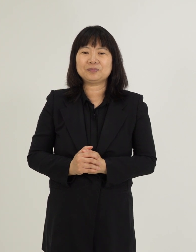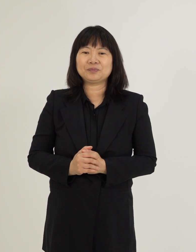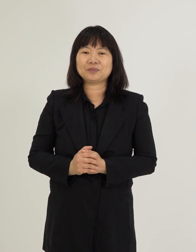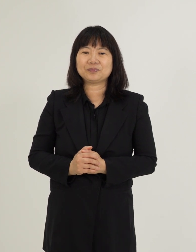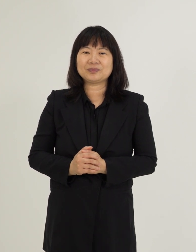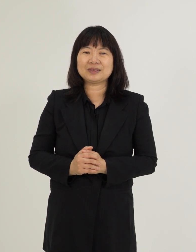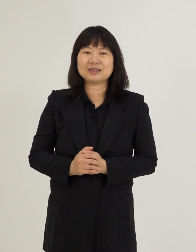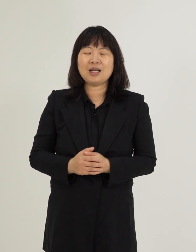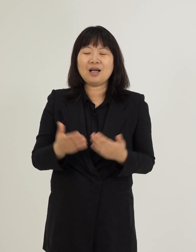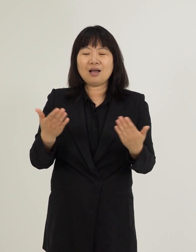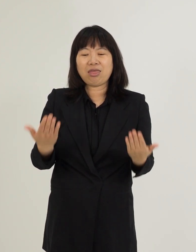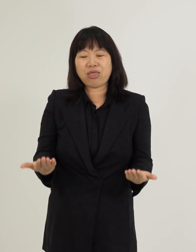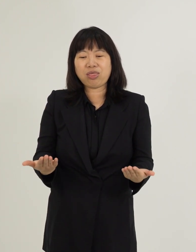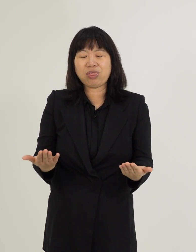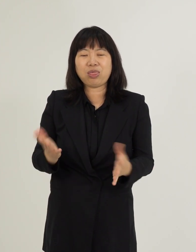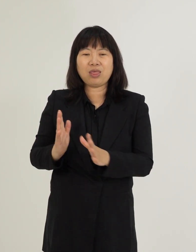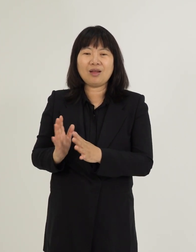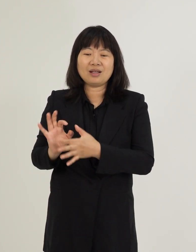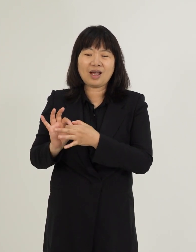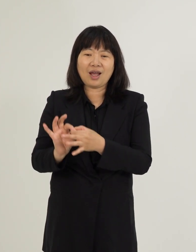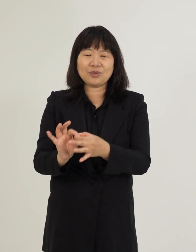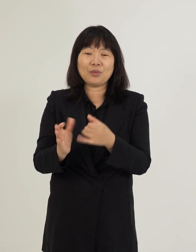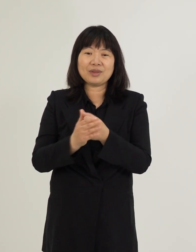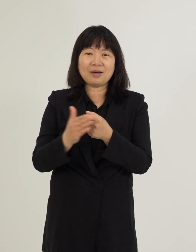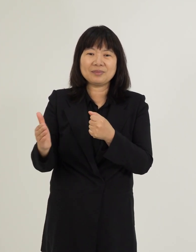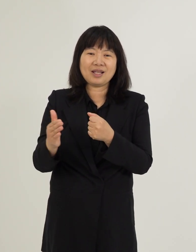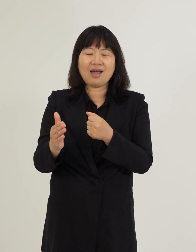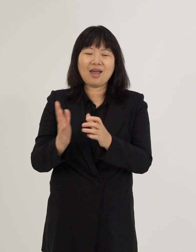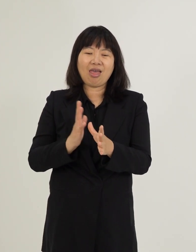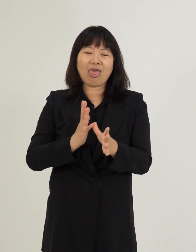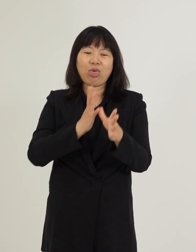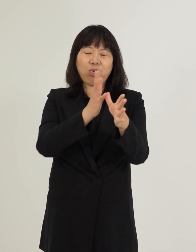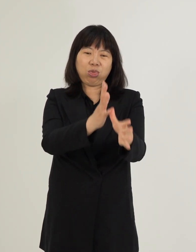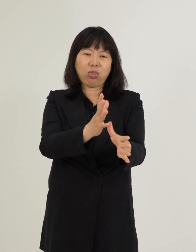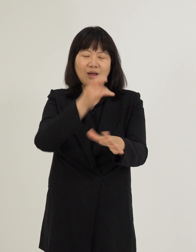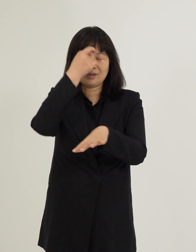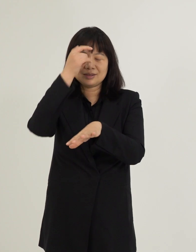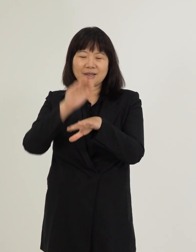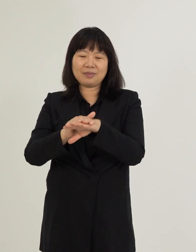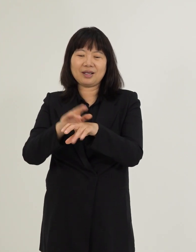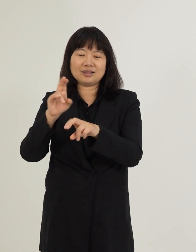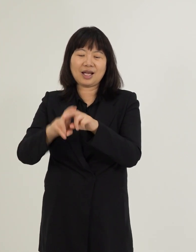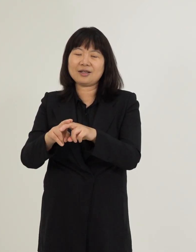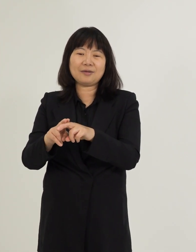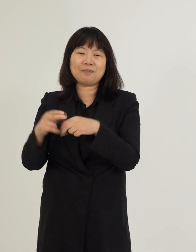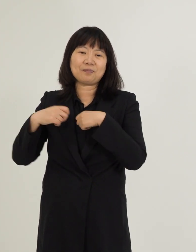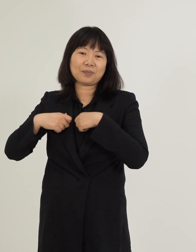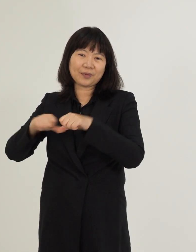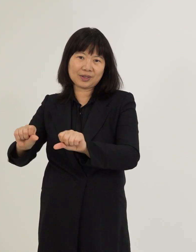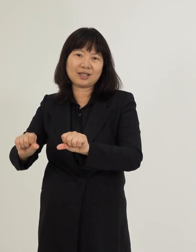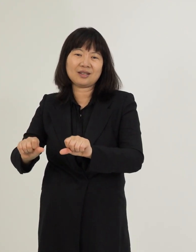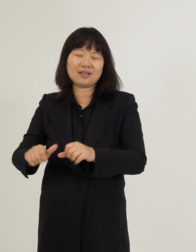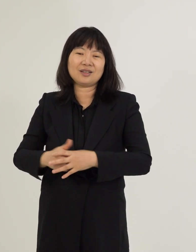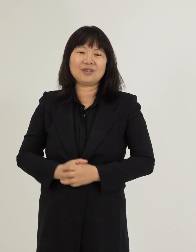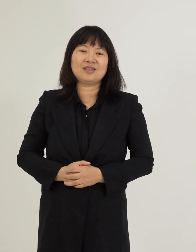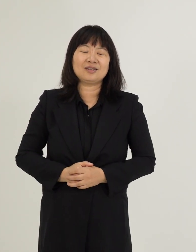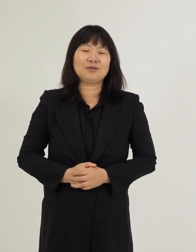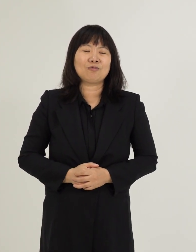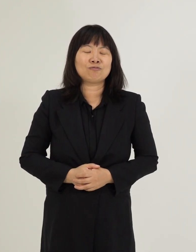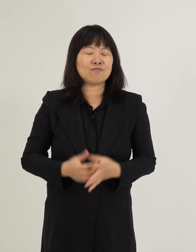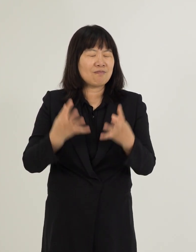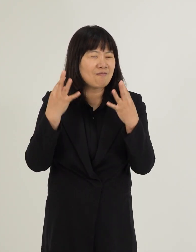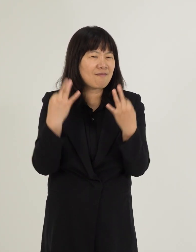지금 연휴가 계속되다 보니까 또 그마저도 예배의 자리를 소홀히 하고 함께하지 못하는 지체들이